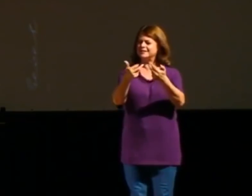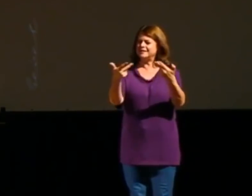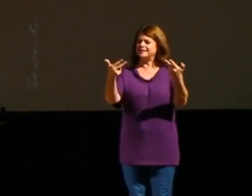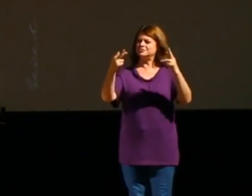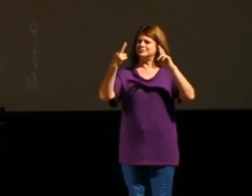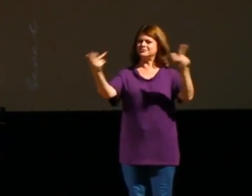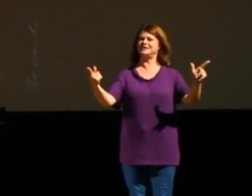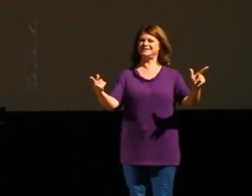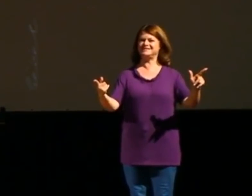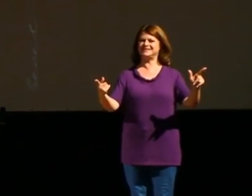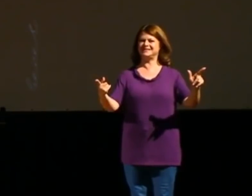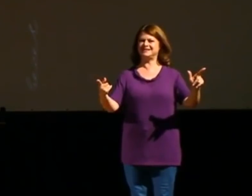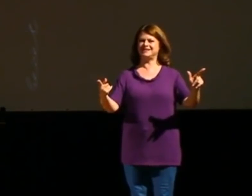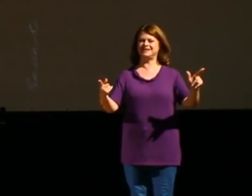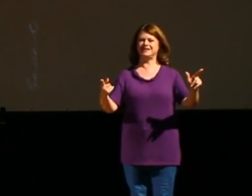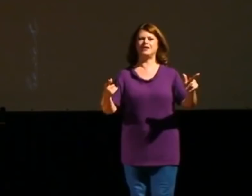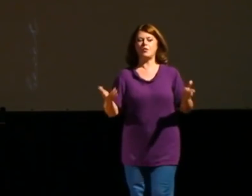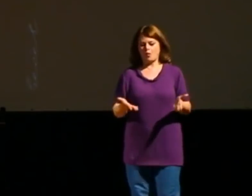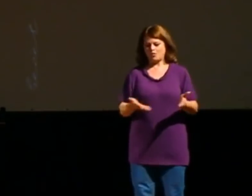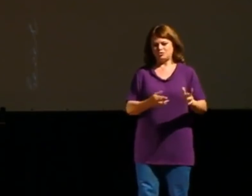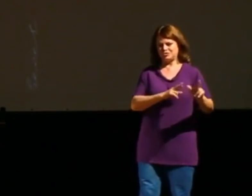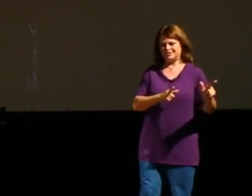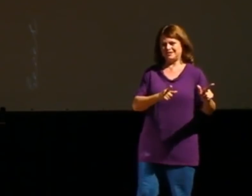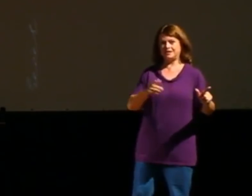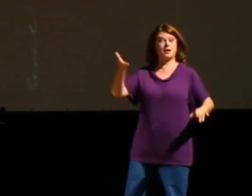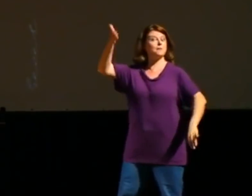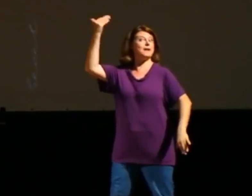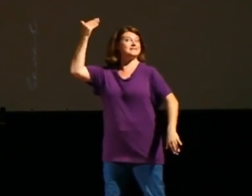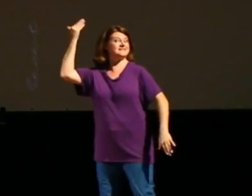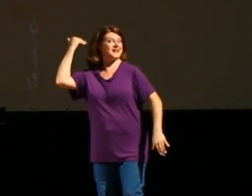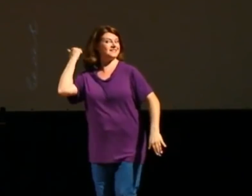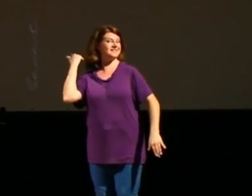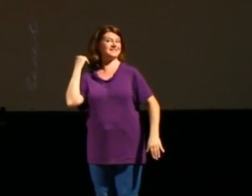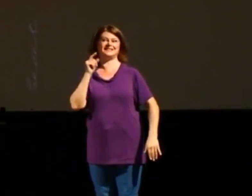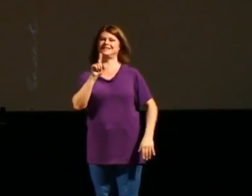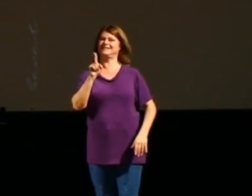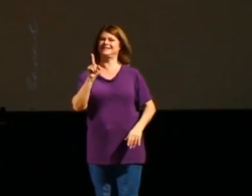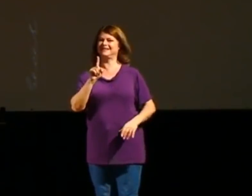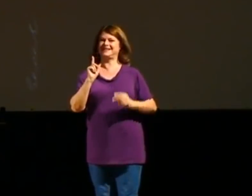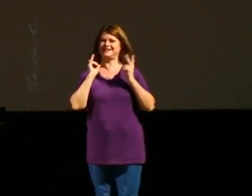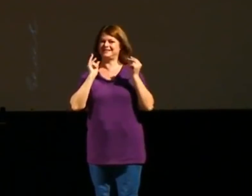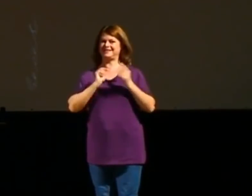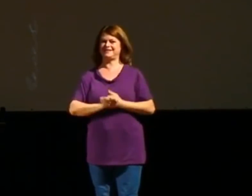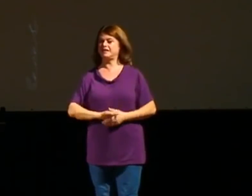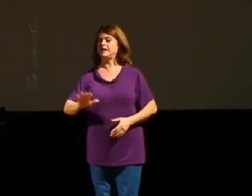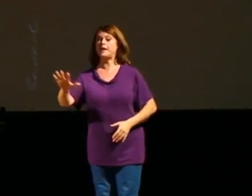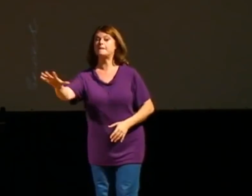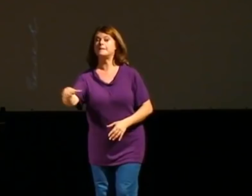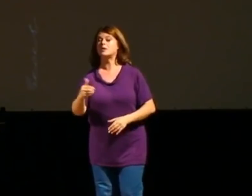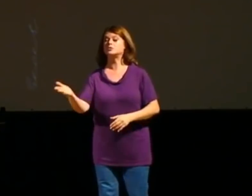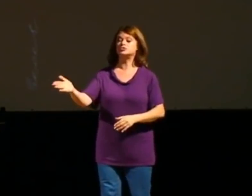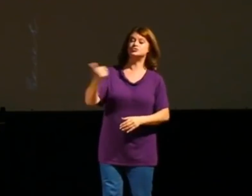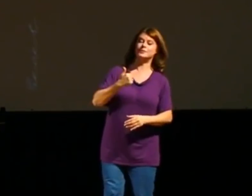nossa fé, mas que naquele tempo era muito comum. Ele pega aquele rapaz e ele tira ele à parte